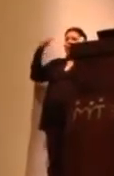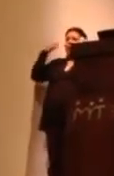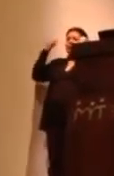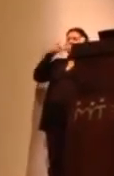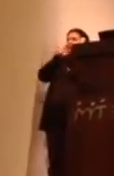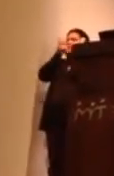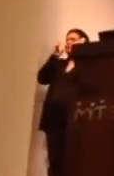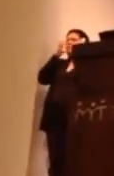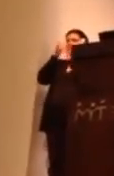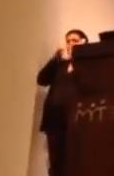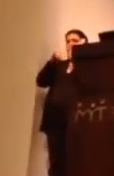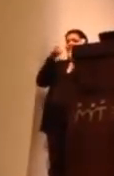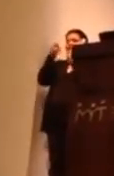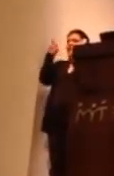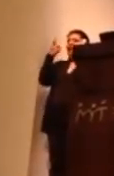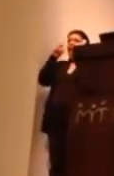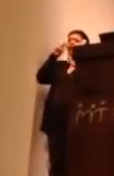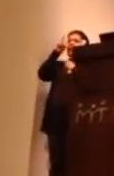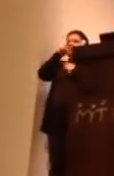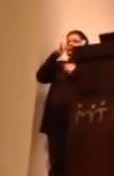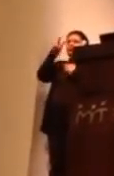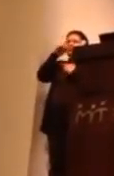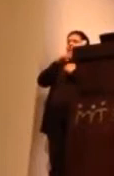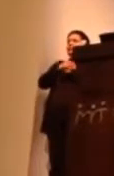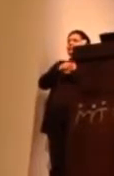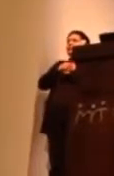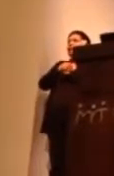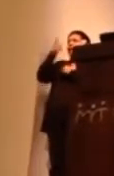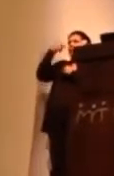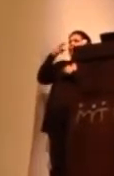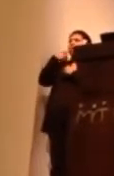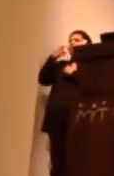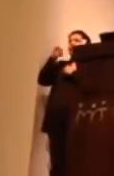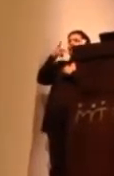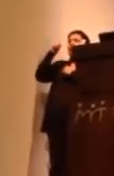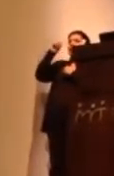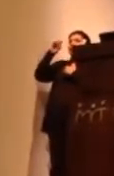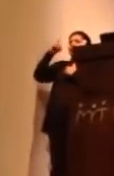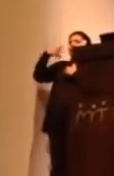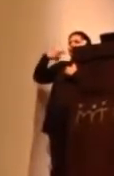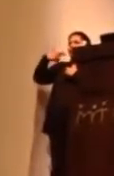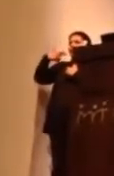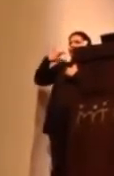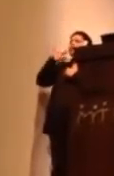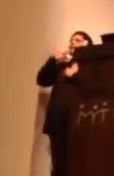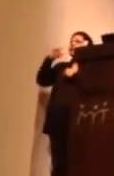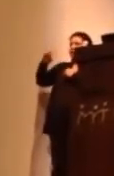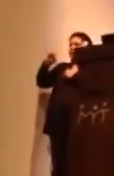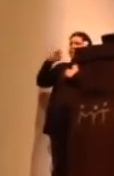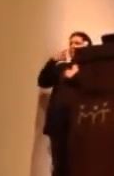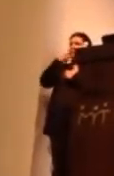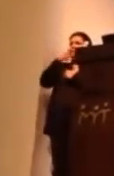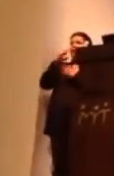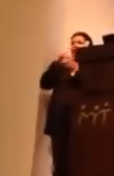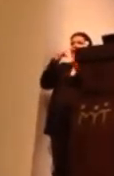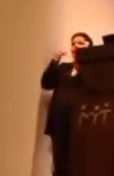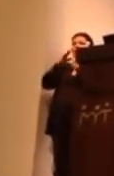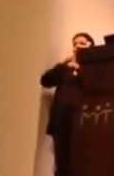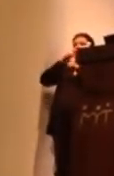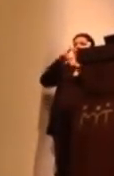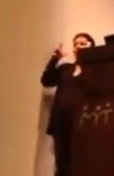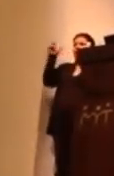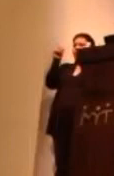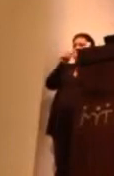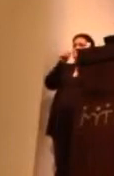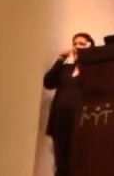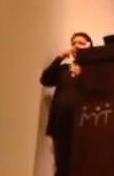etcétera. Vienen algunas visualizaciones que también les pueden servir. Para los niños con TDAH también les sirven estas, nada más que hay que hacerlas un poquito